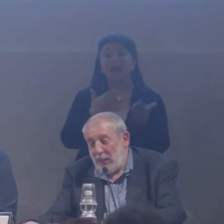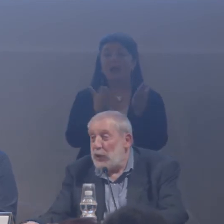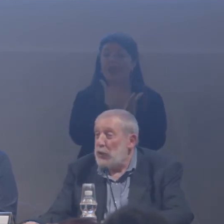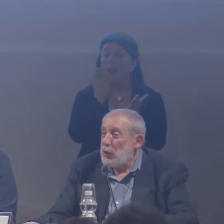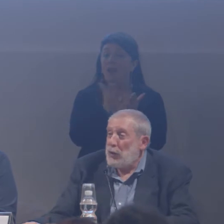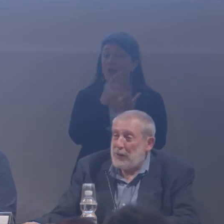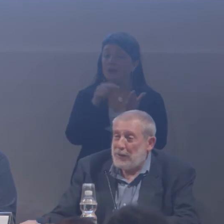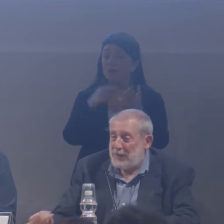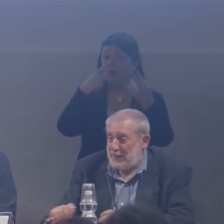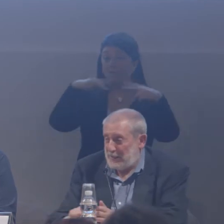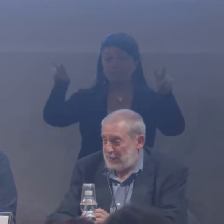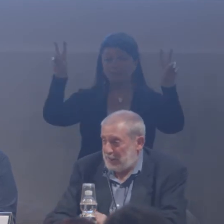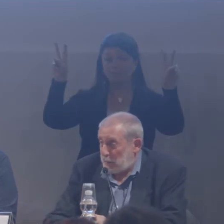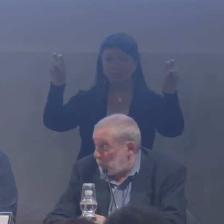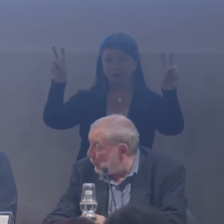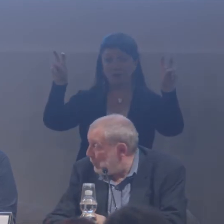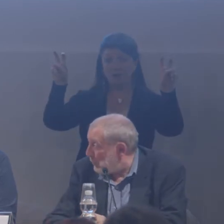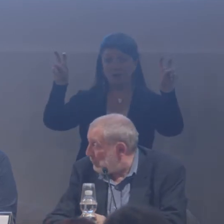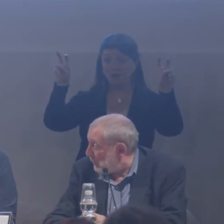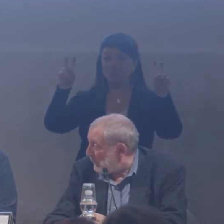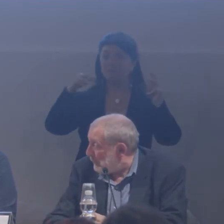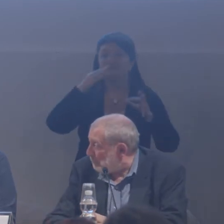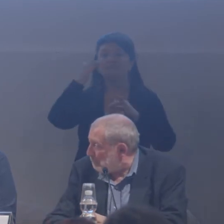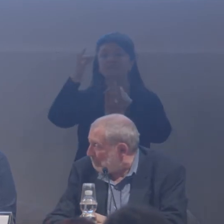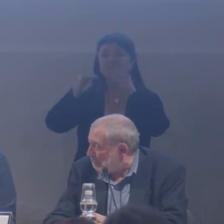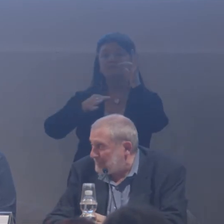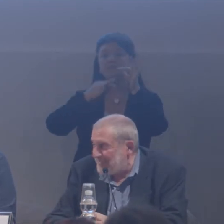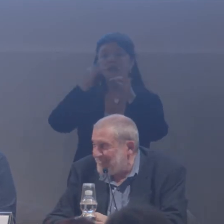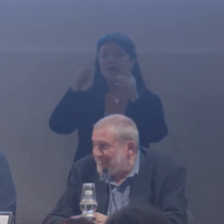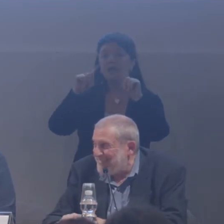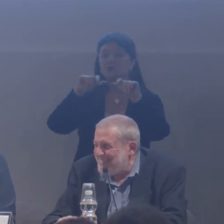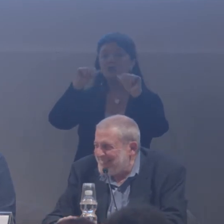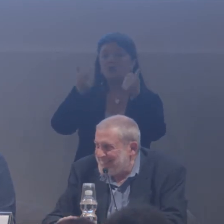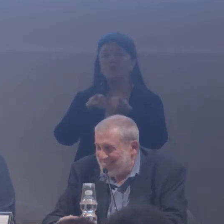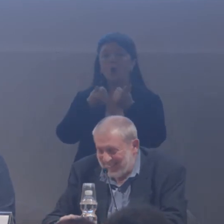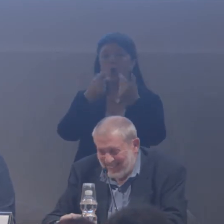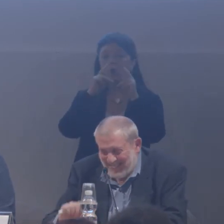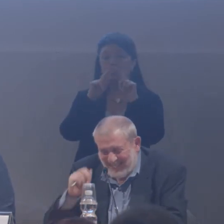maniera completa. Sarò punito per questo. No, no, assolutamente.